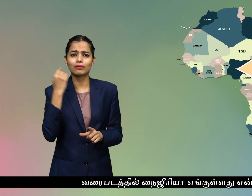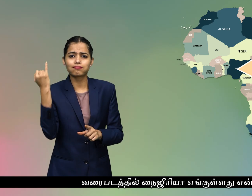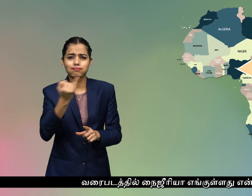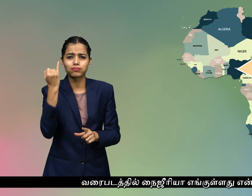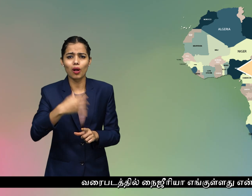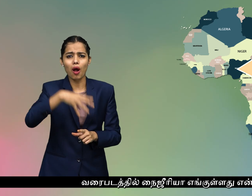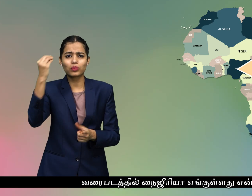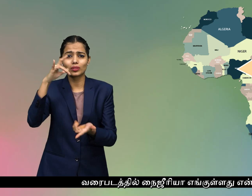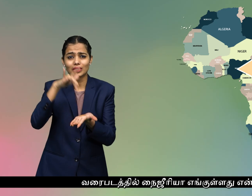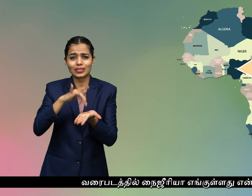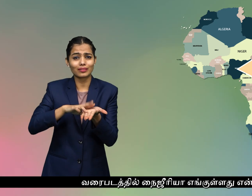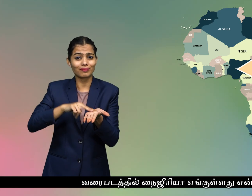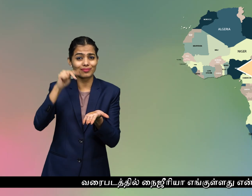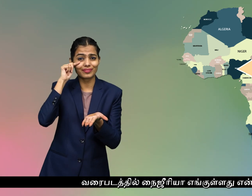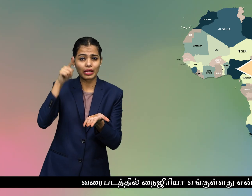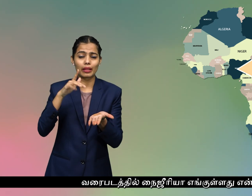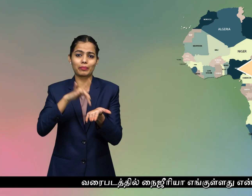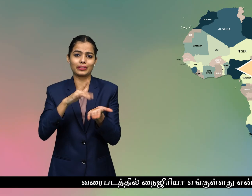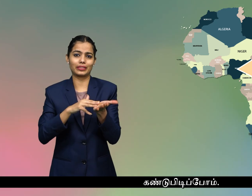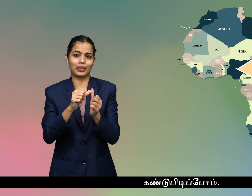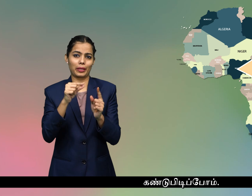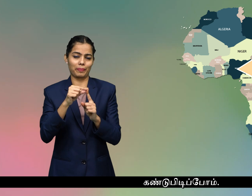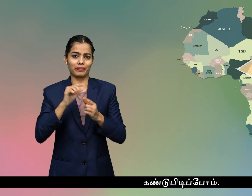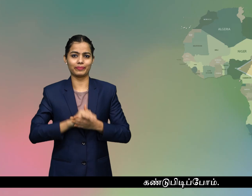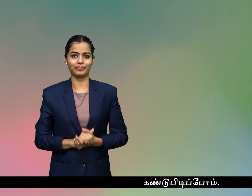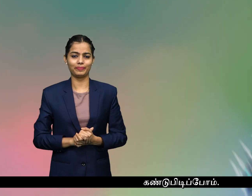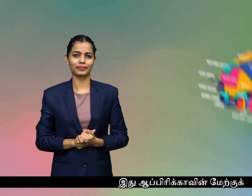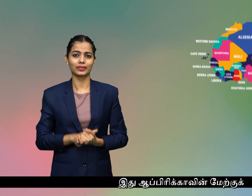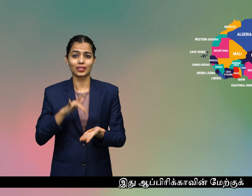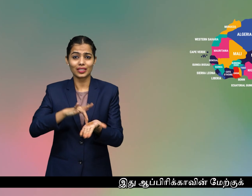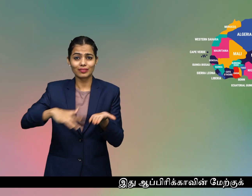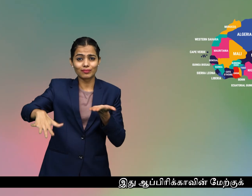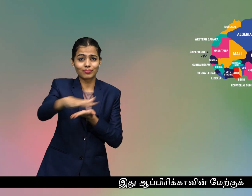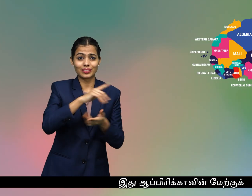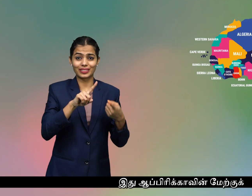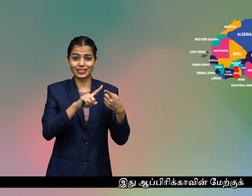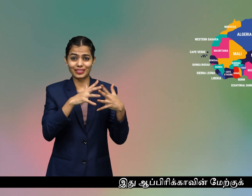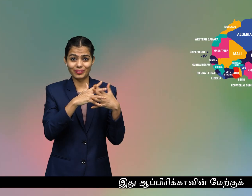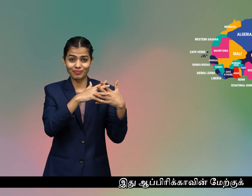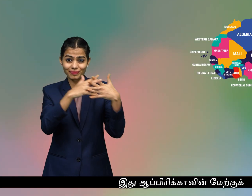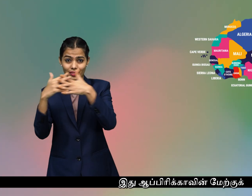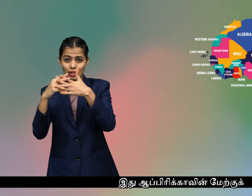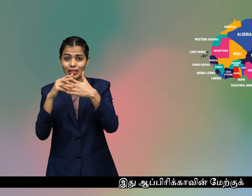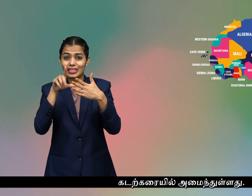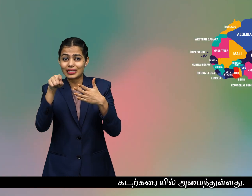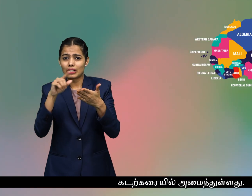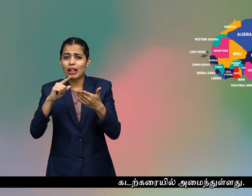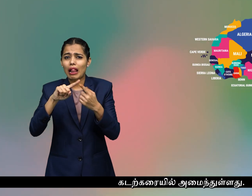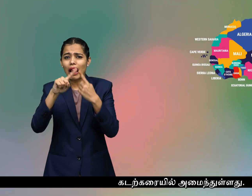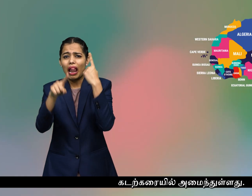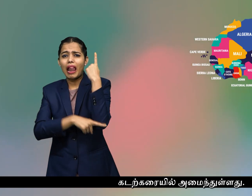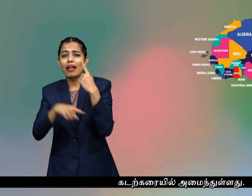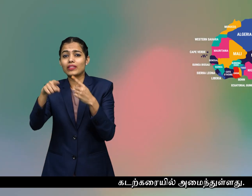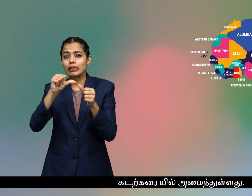வரைபடத்தில் நைஜீரியா எங்குள்ளது என்பதை கண்டுபிடிப்போம். இது ஆப்பிரிக்காவின் மேற்கு